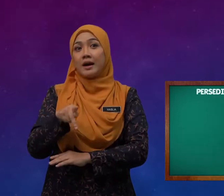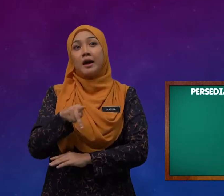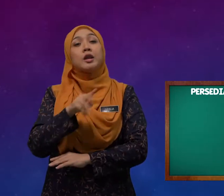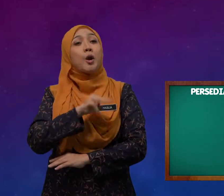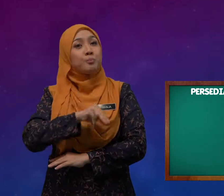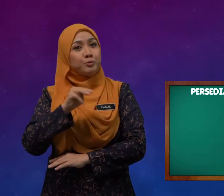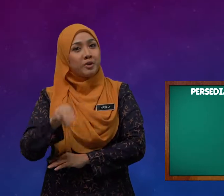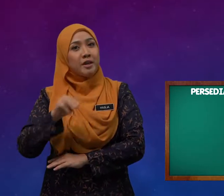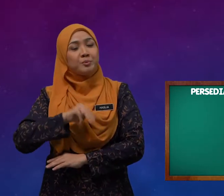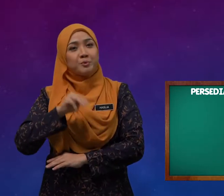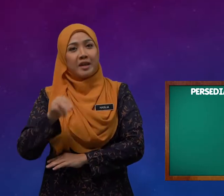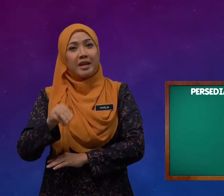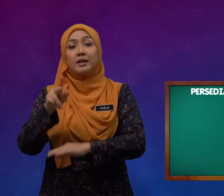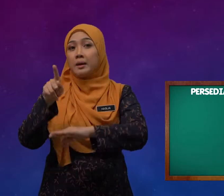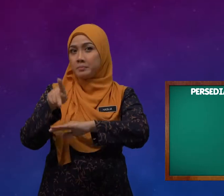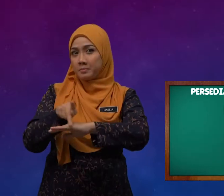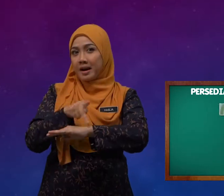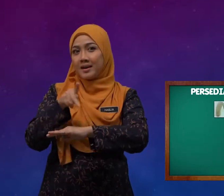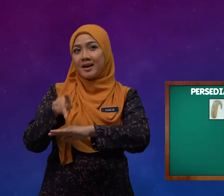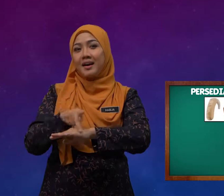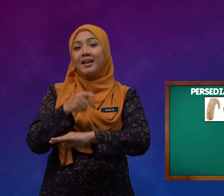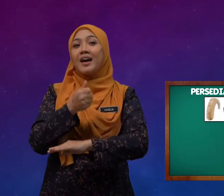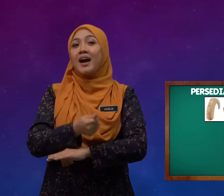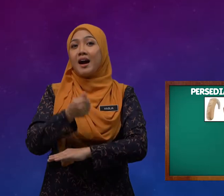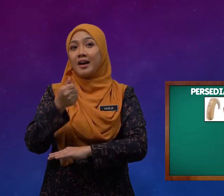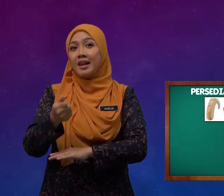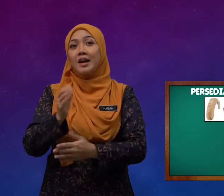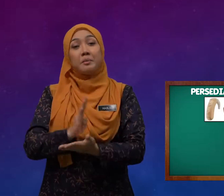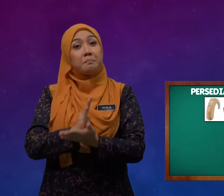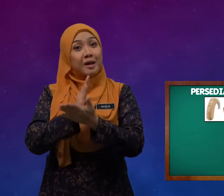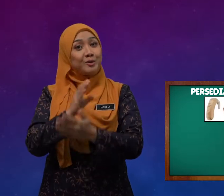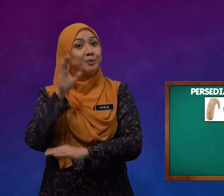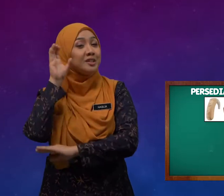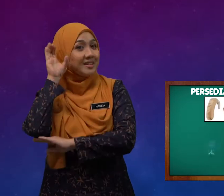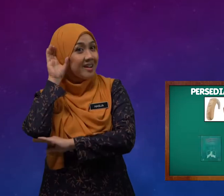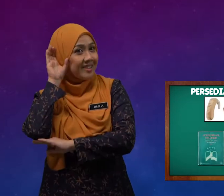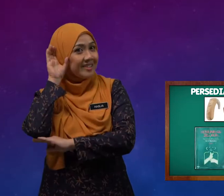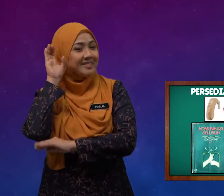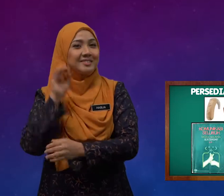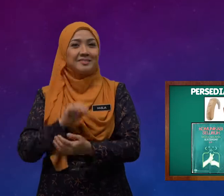pastikan murid-murid memakai alat bantu dengar.